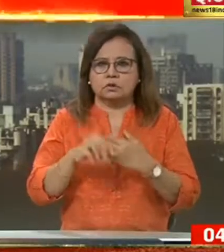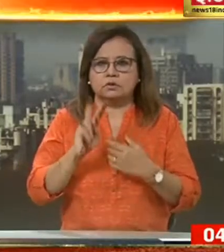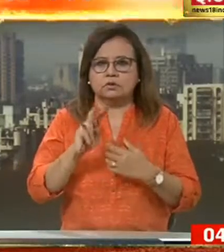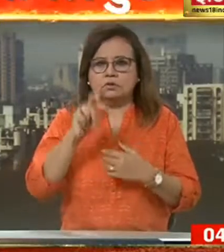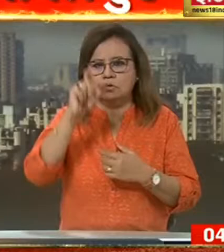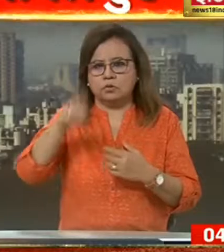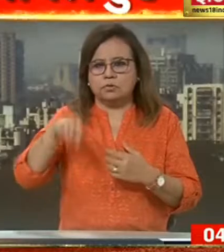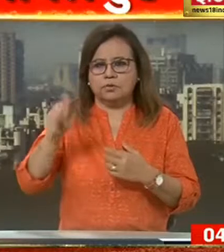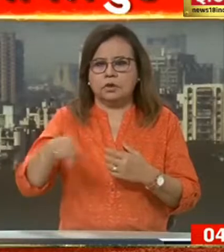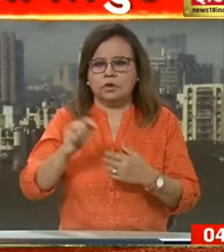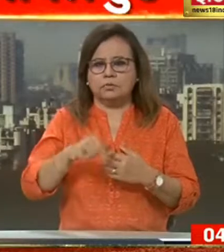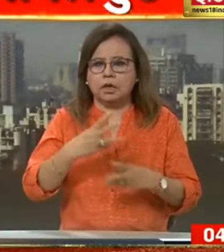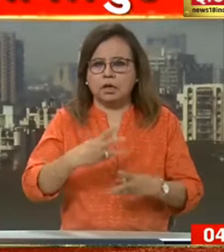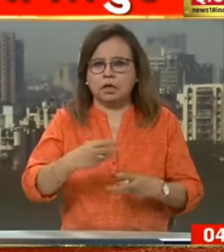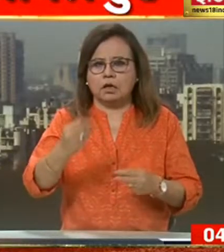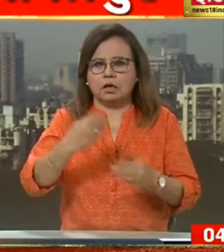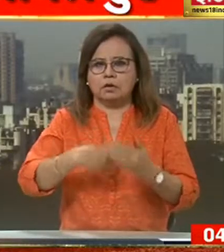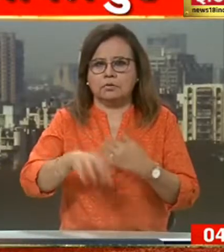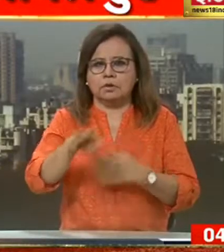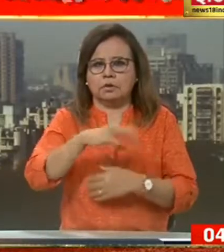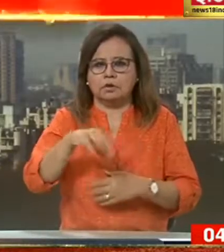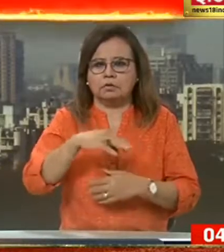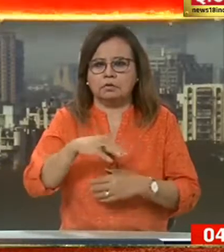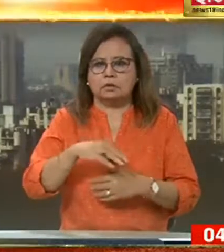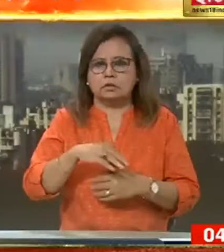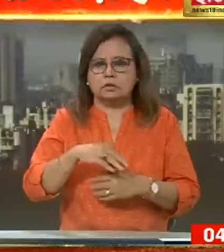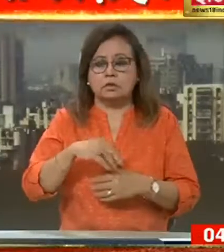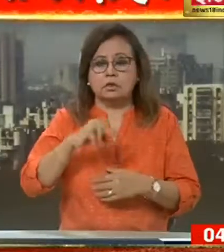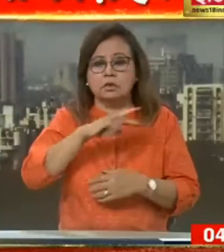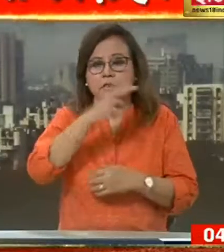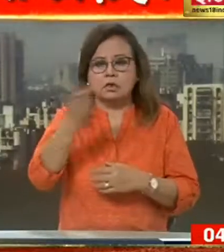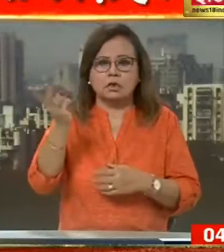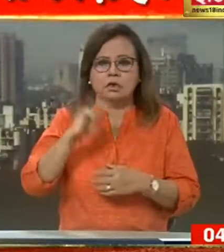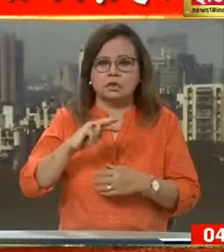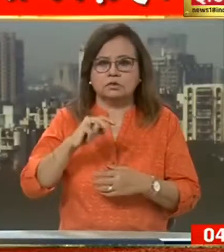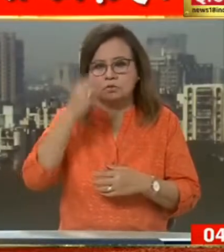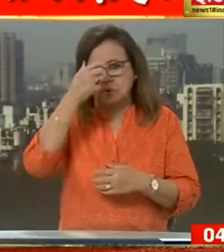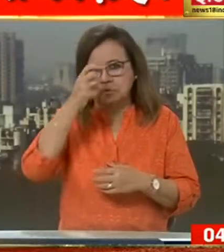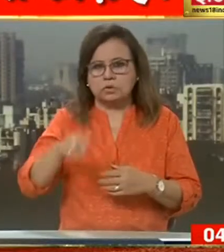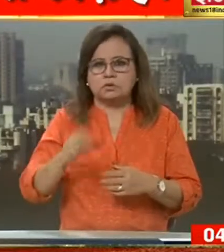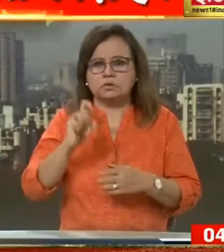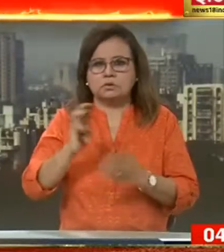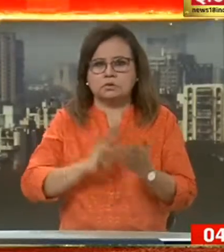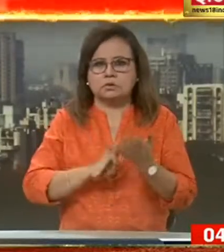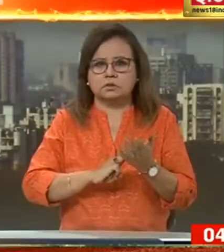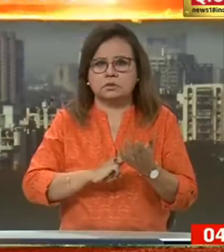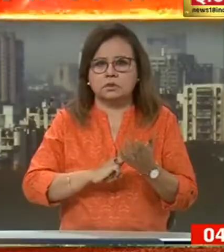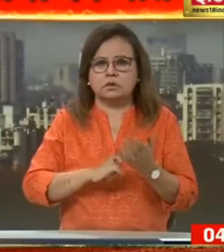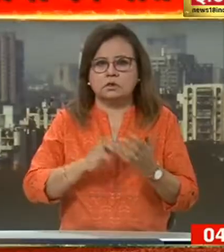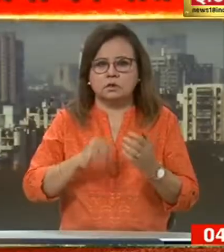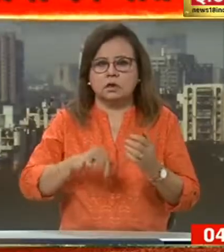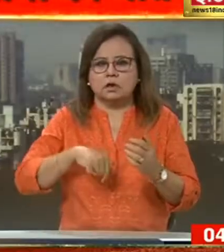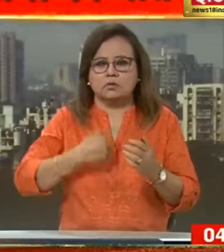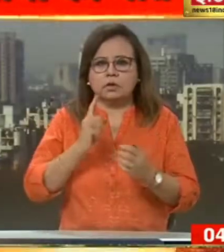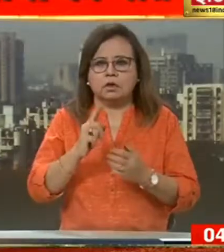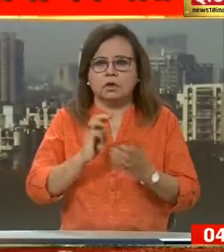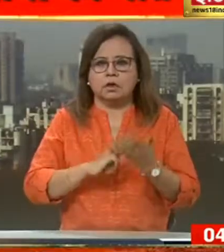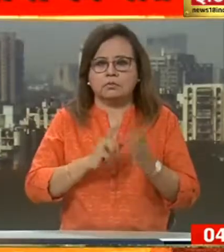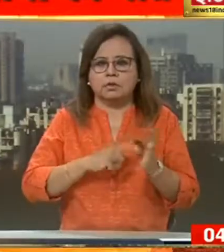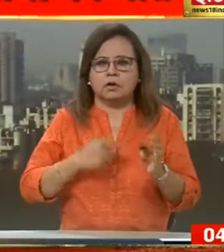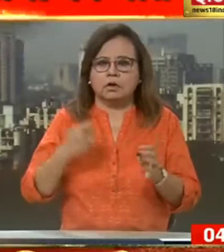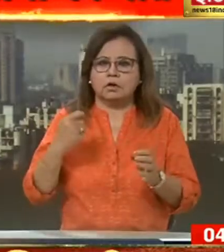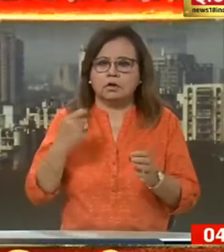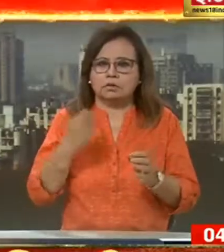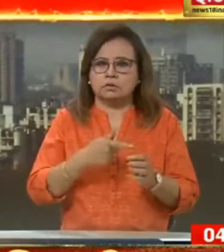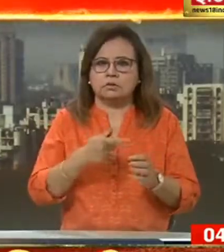वहीं दो लोग अब भी लापता है राज्य में प्राकृतिक आपदा को देखते हुए मुख्यमंत्री पुष्कर सिंह धामी ने अपने एक